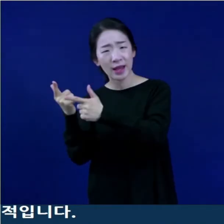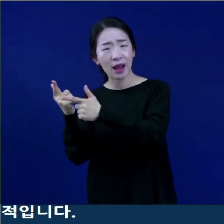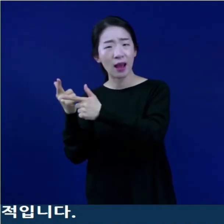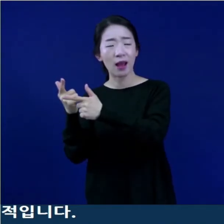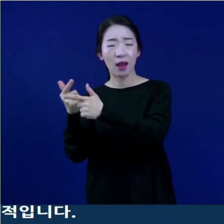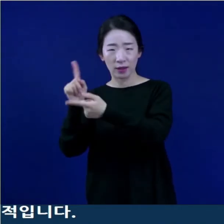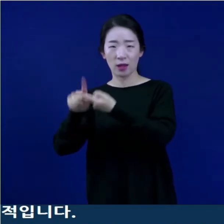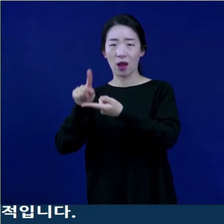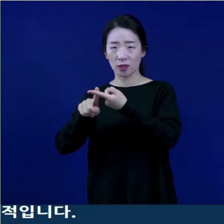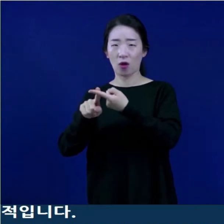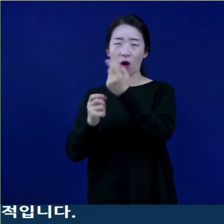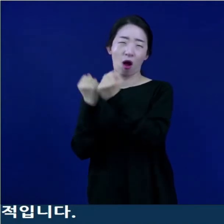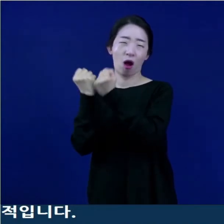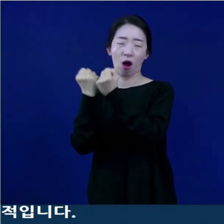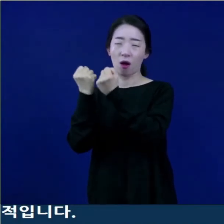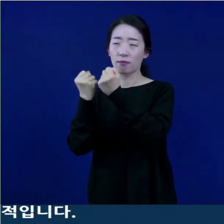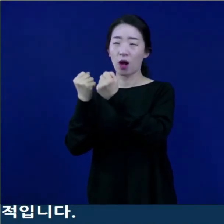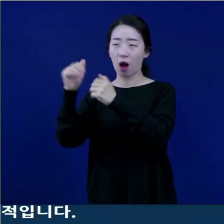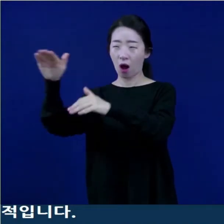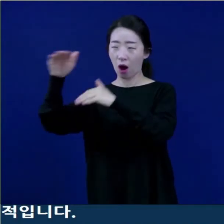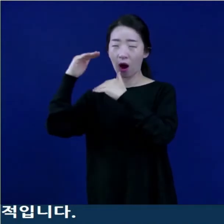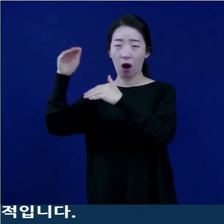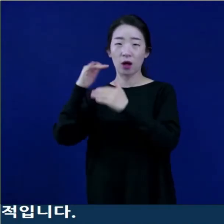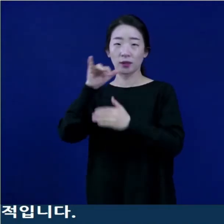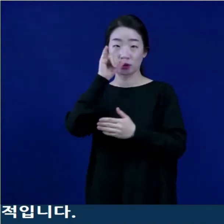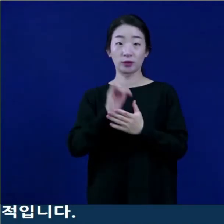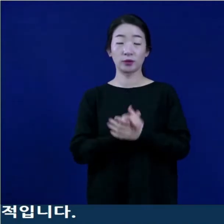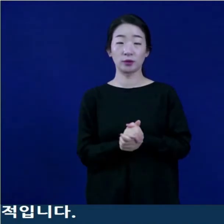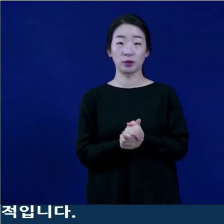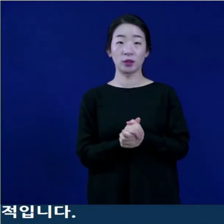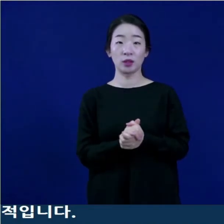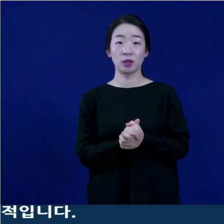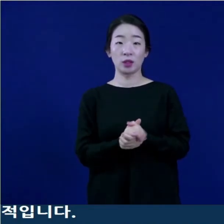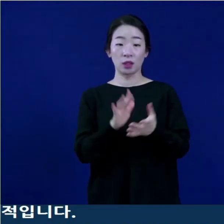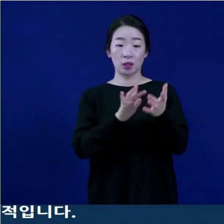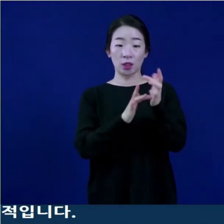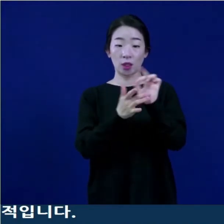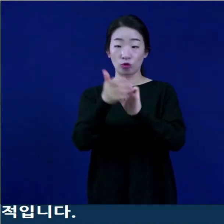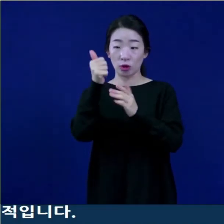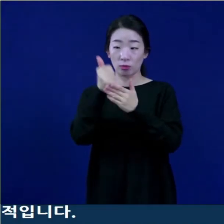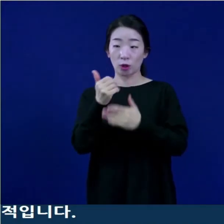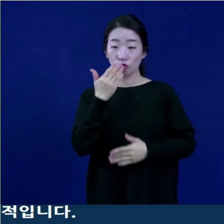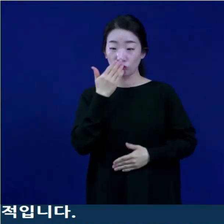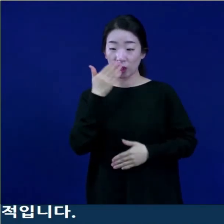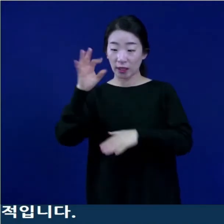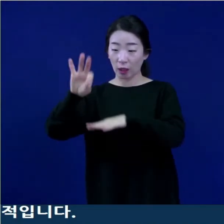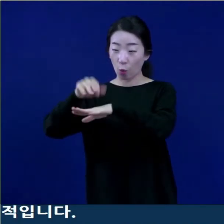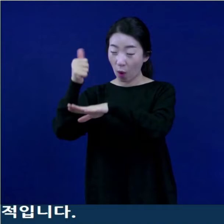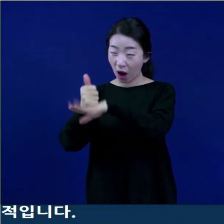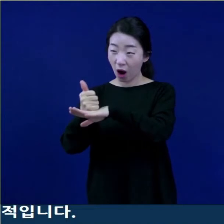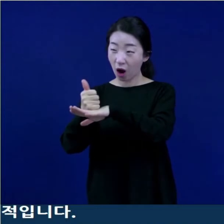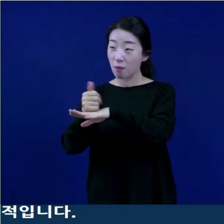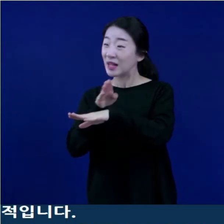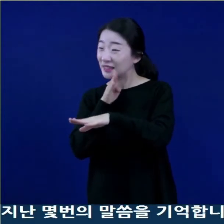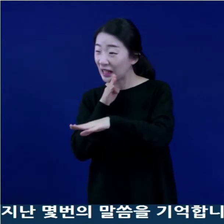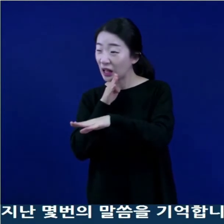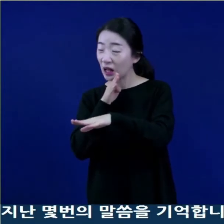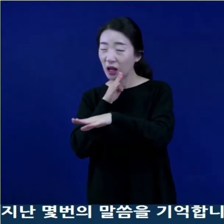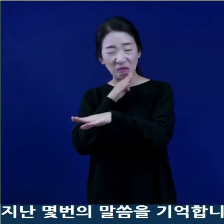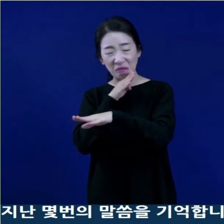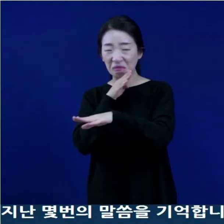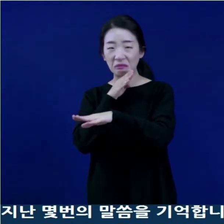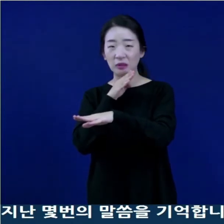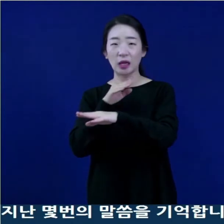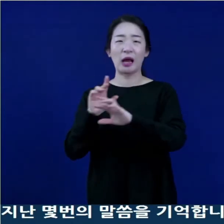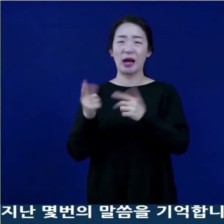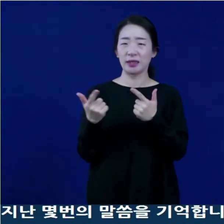다른 고소하는 자들은 예수가 유대인의 왕이 아닌데 유대인의 왕이라고 자칭 주장을 하고